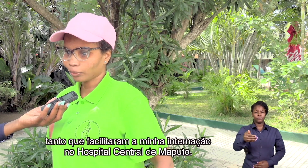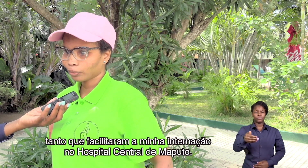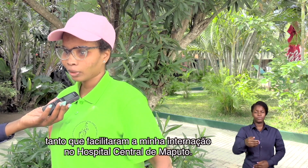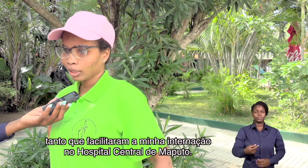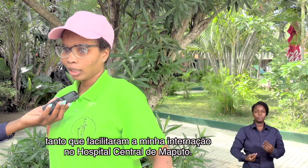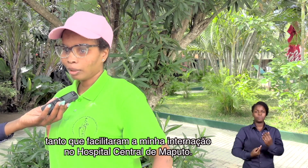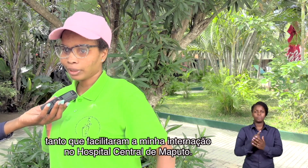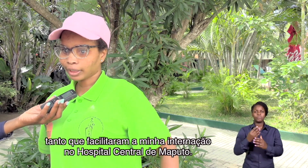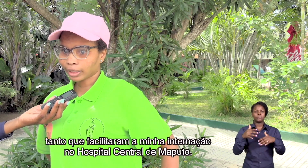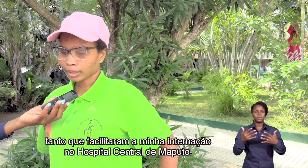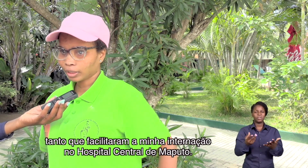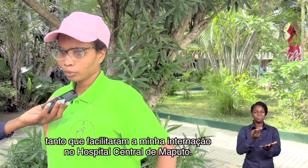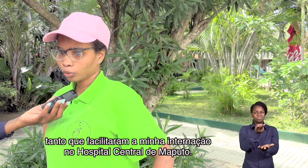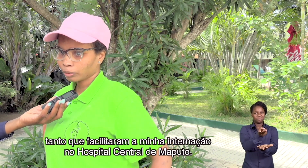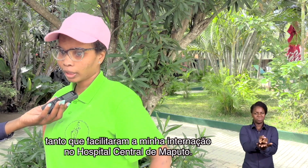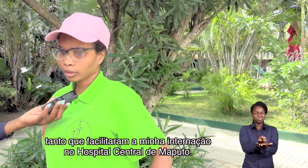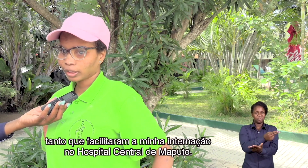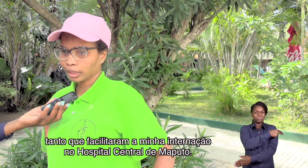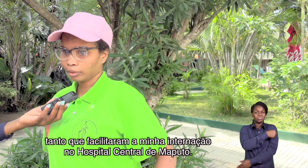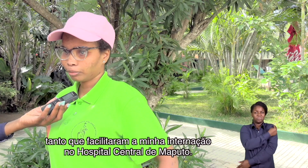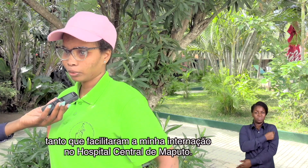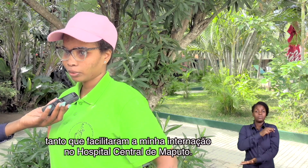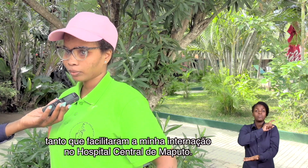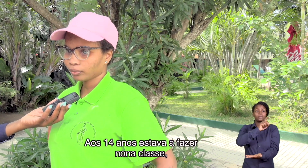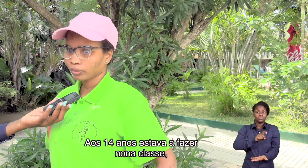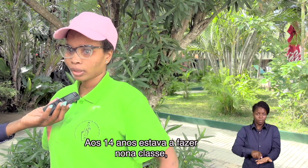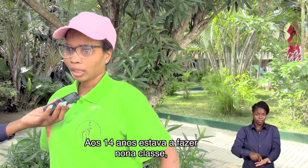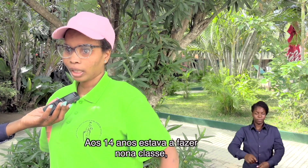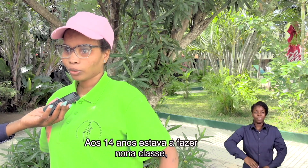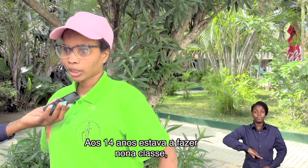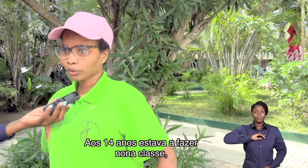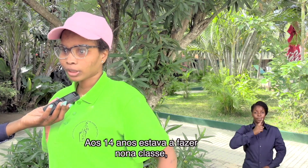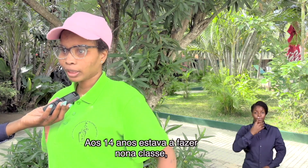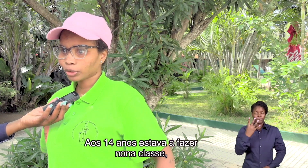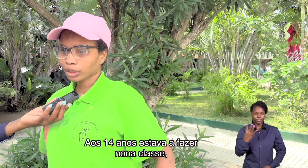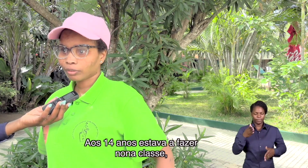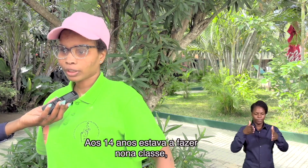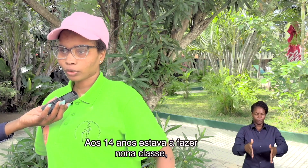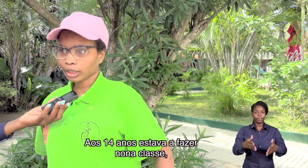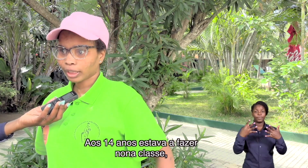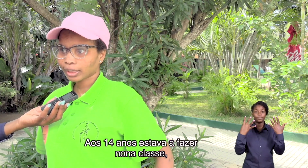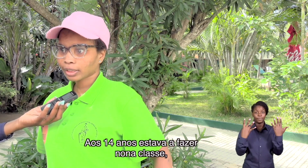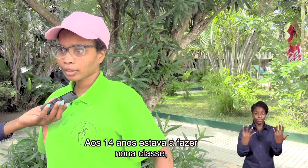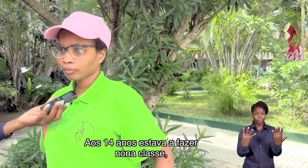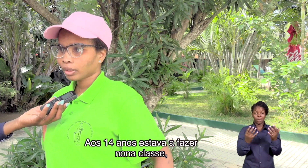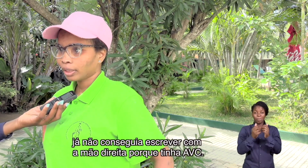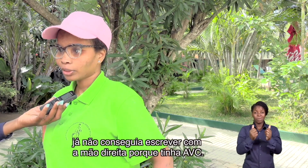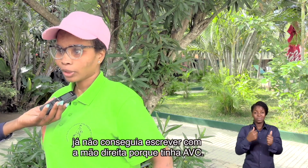facilitaram a minha internação no Hospital Central de Maputo. Aos 14 anos eu estava fazendo na classe, eu já